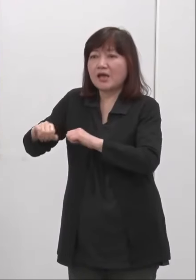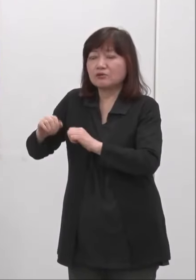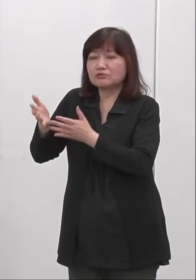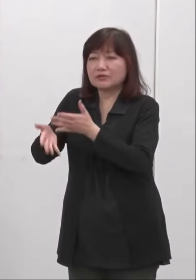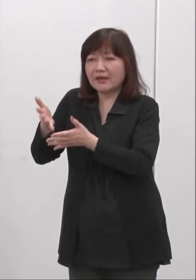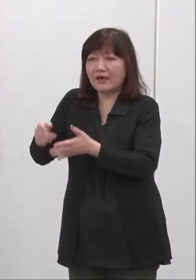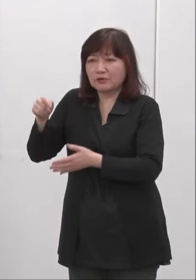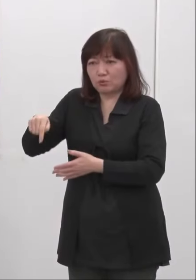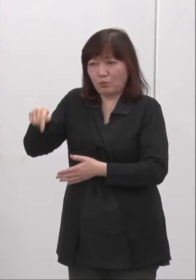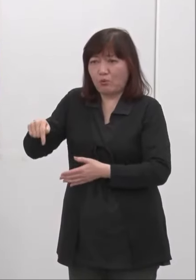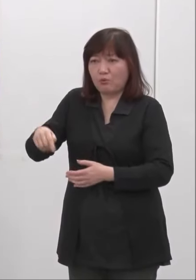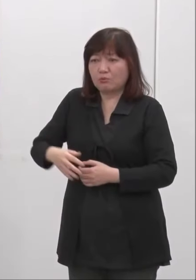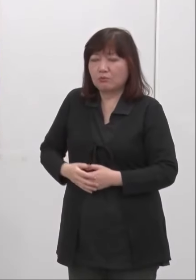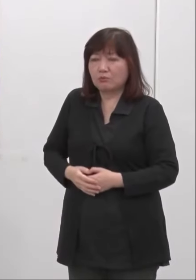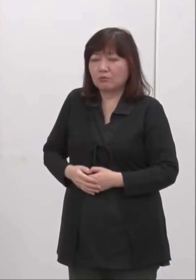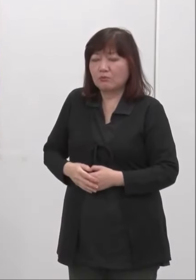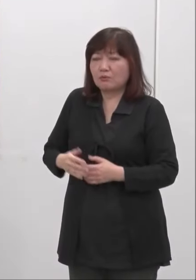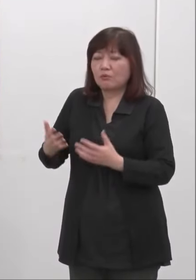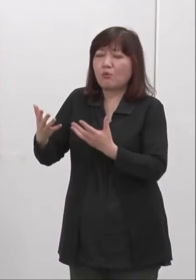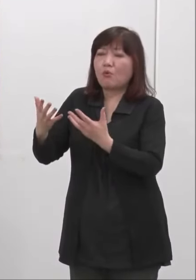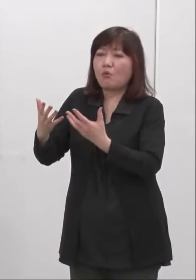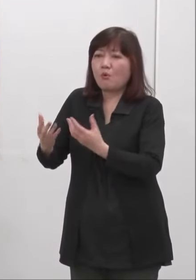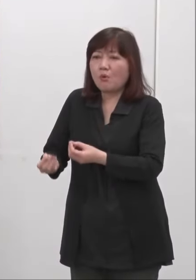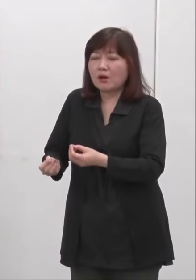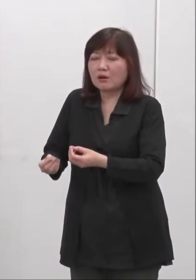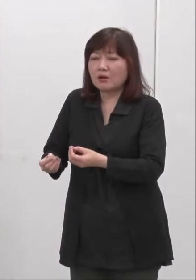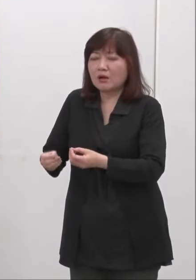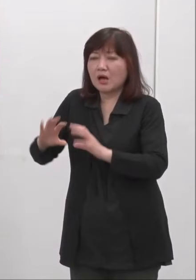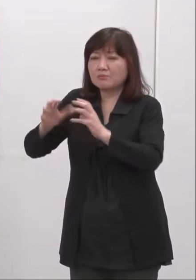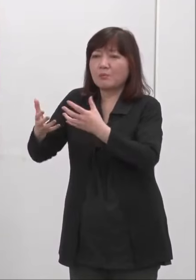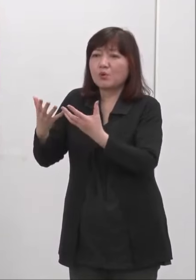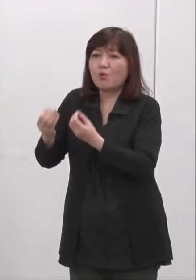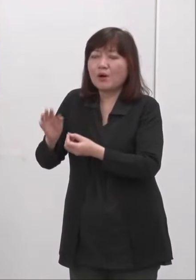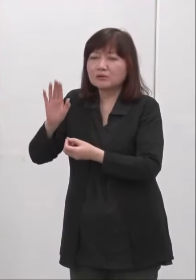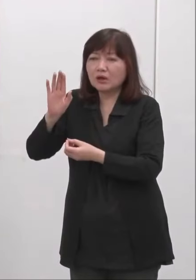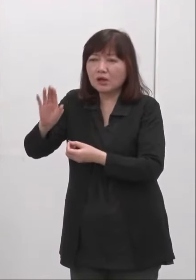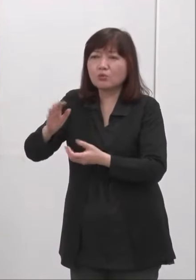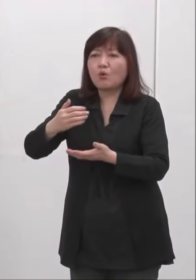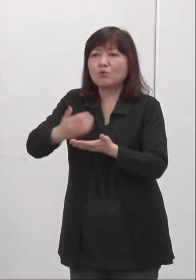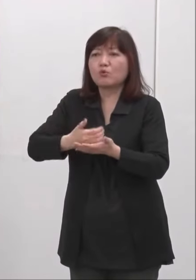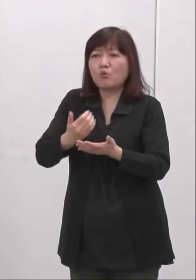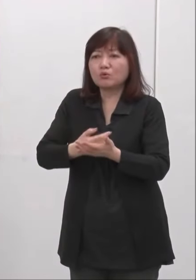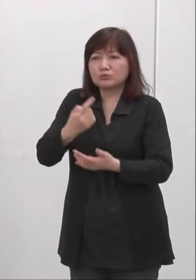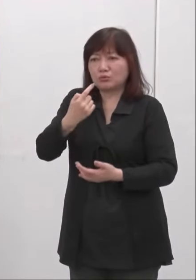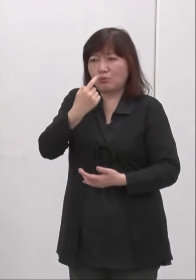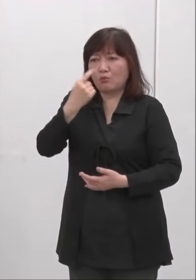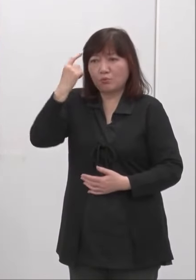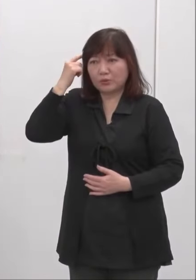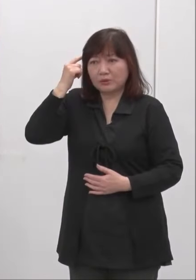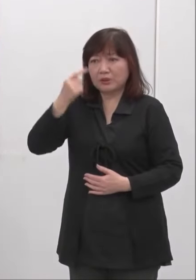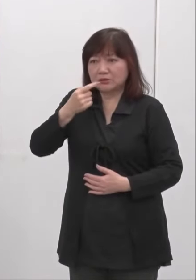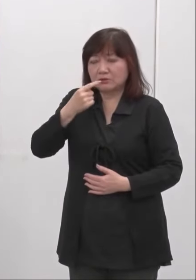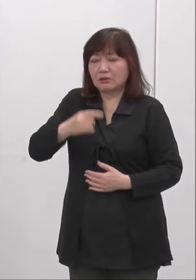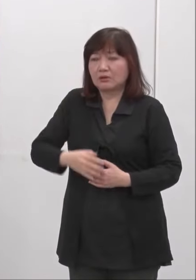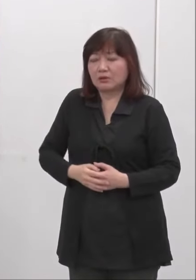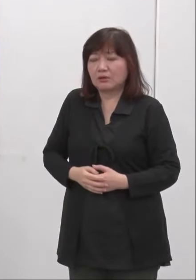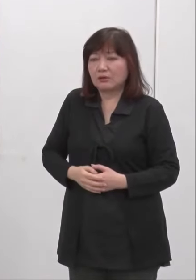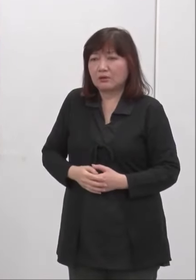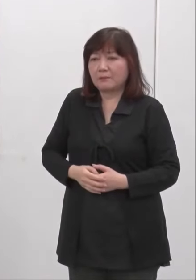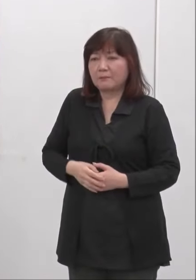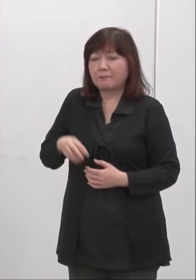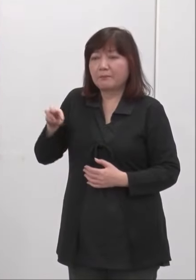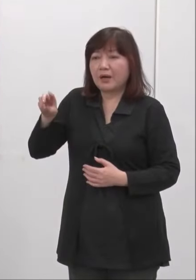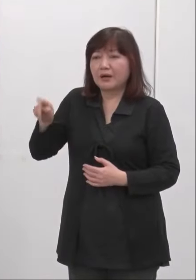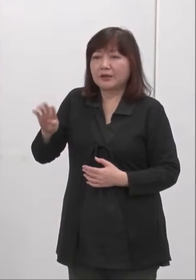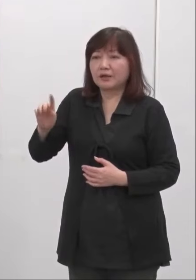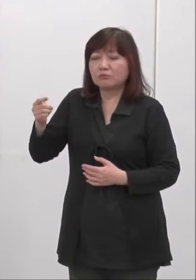が万博閉幕後も残るっていう認識だったんですけれども、マーケットサウンディングで